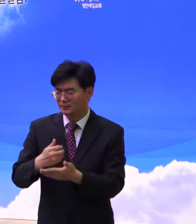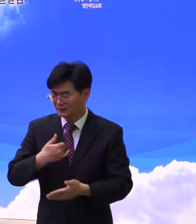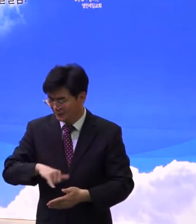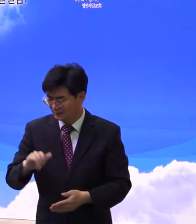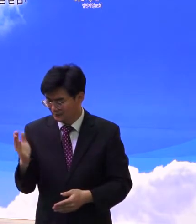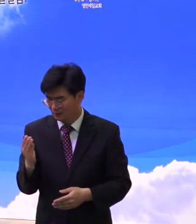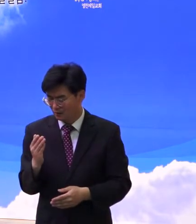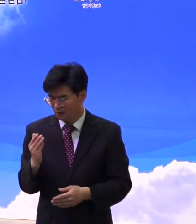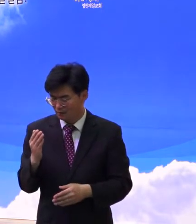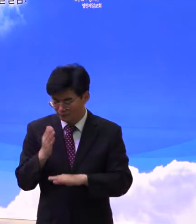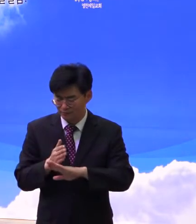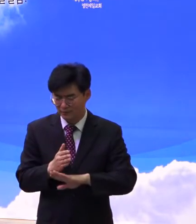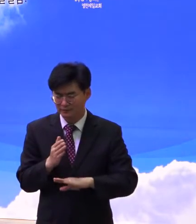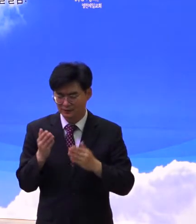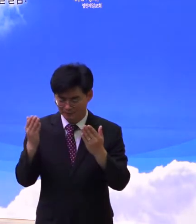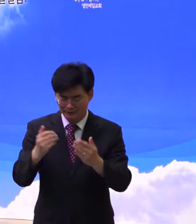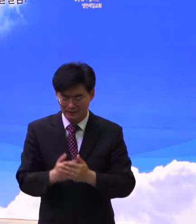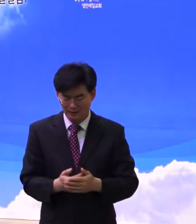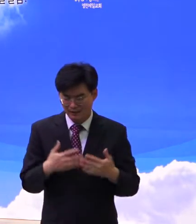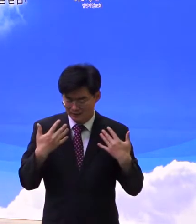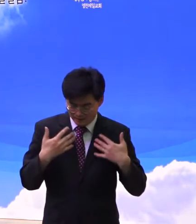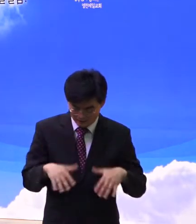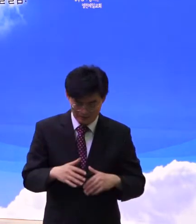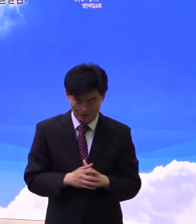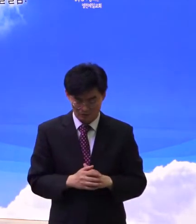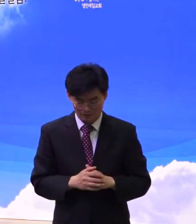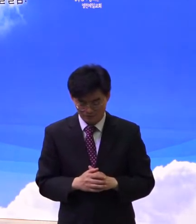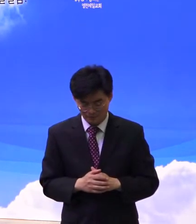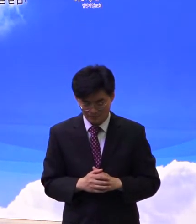자녀라고 하면서 여전히 세상에서 나약하고